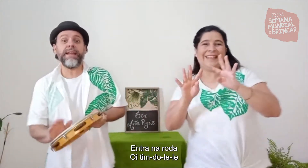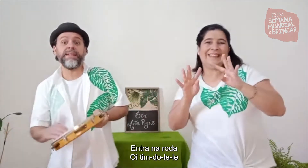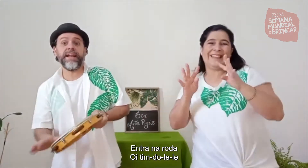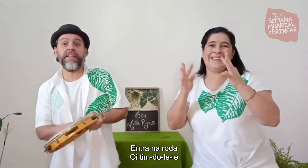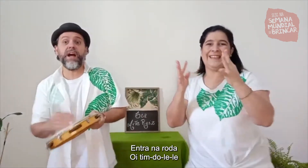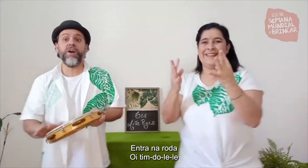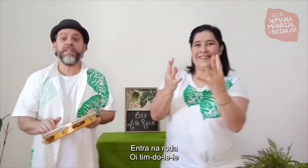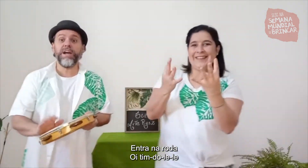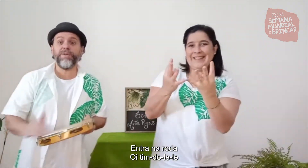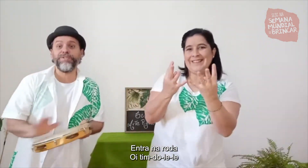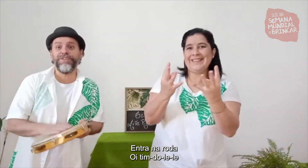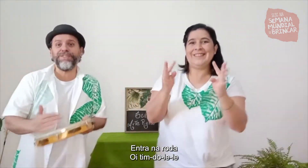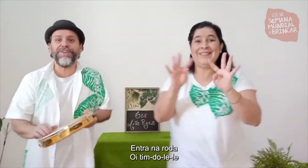entra na roda,